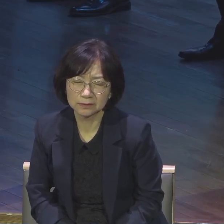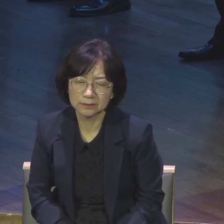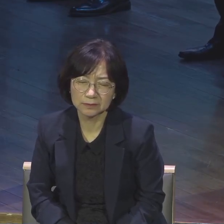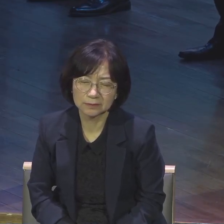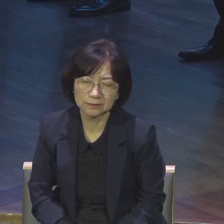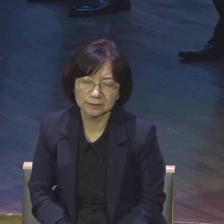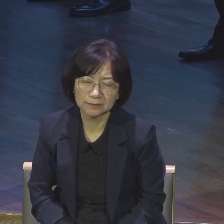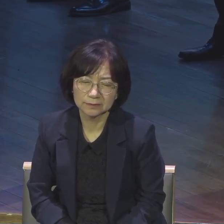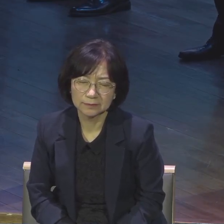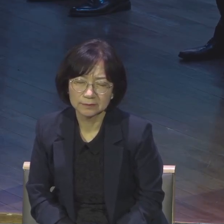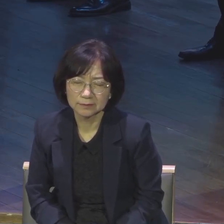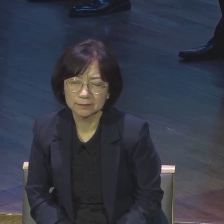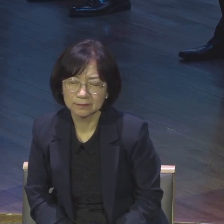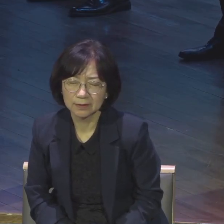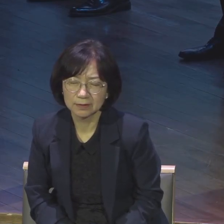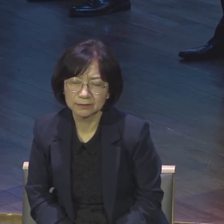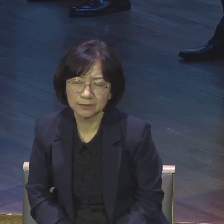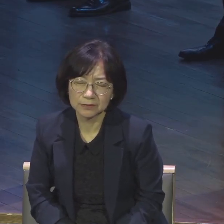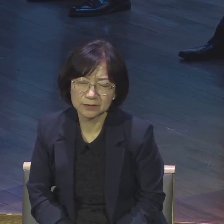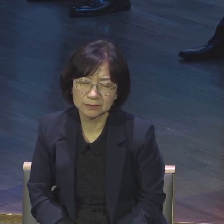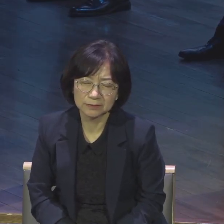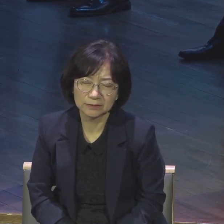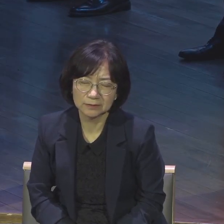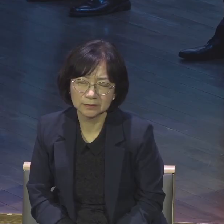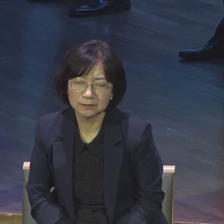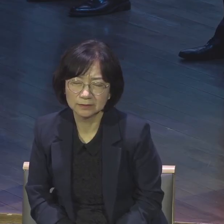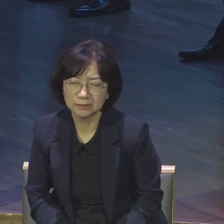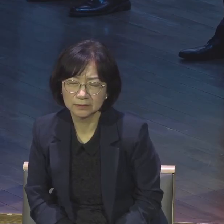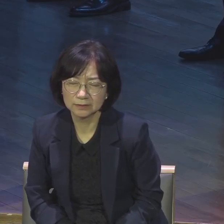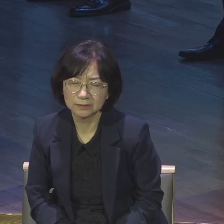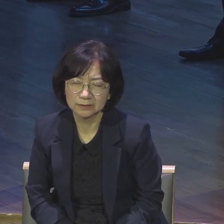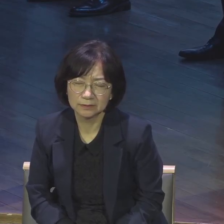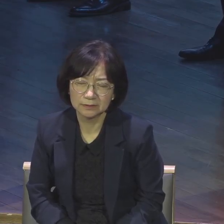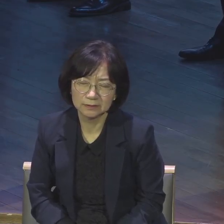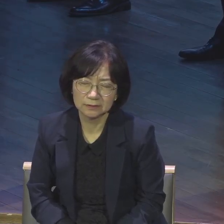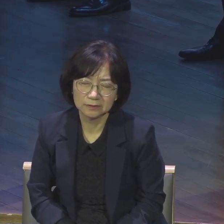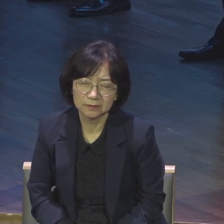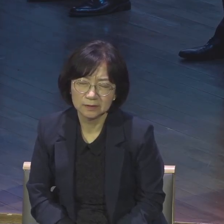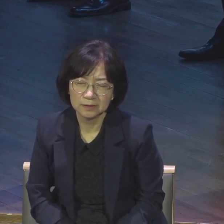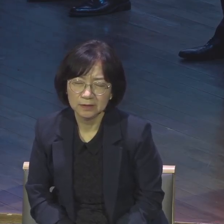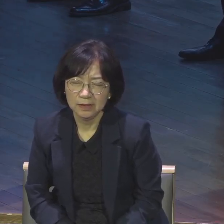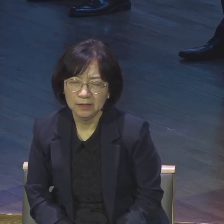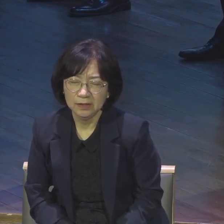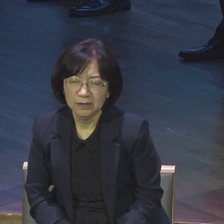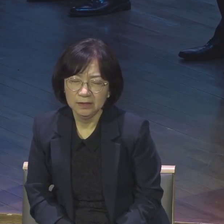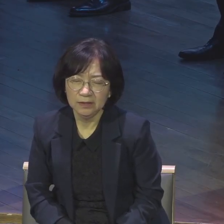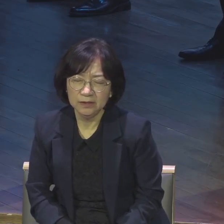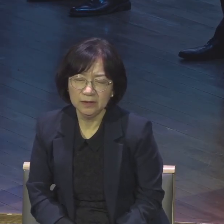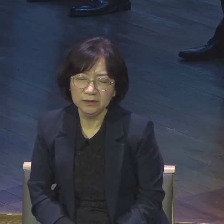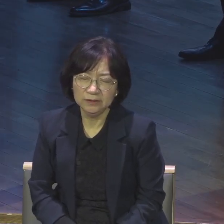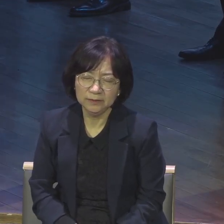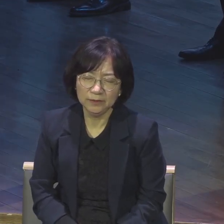주셔서 갈렙에게 이르던 이것을 계속하여 주셔서 약속의 반드시 하시는